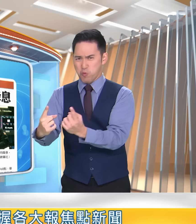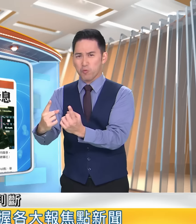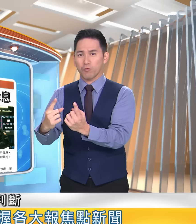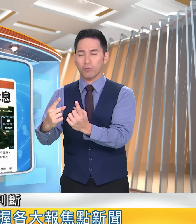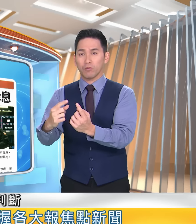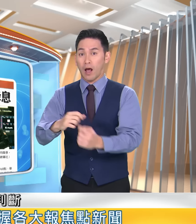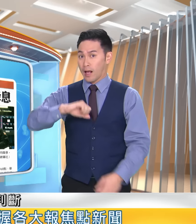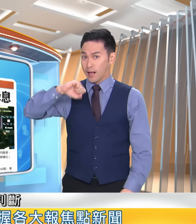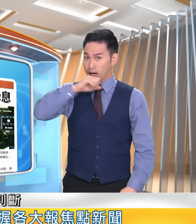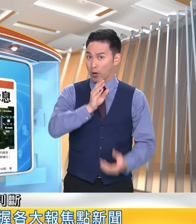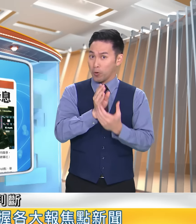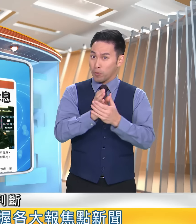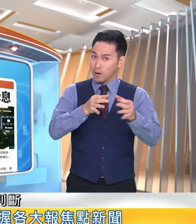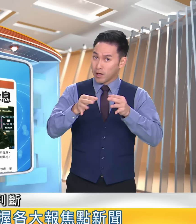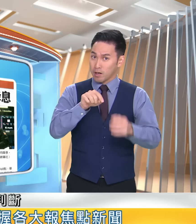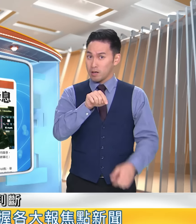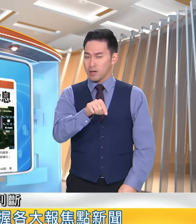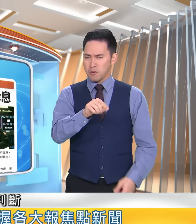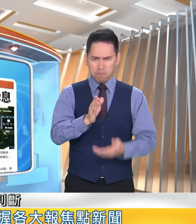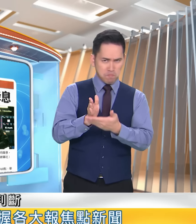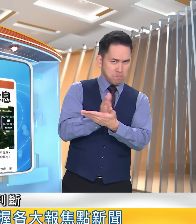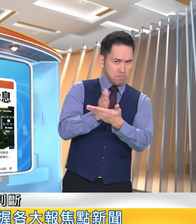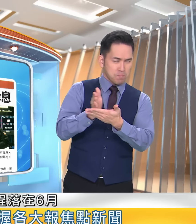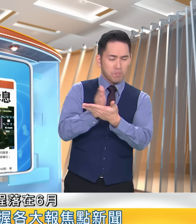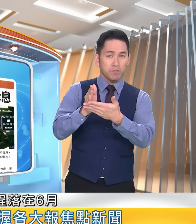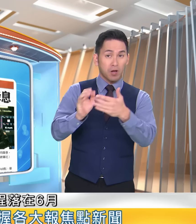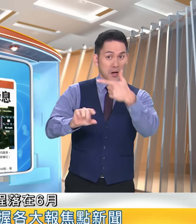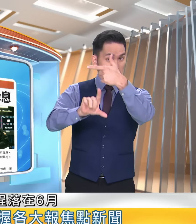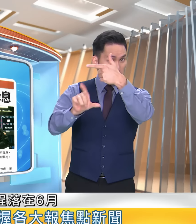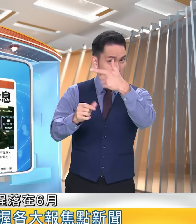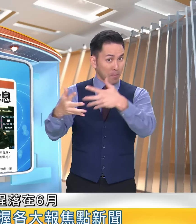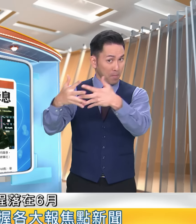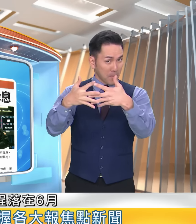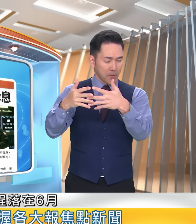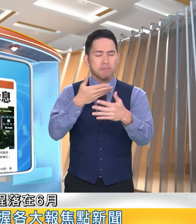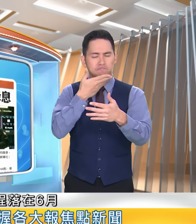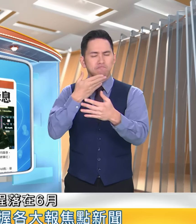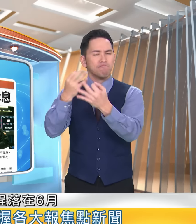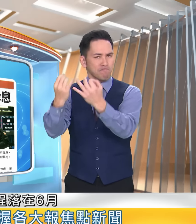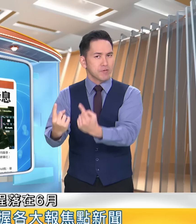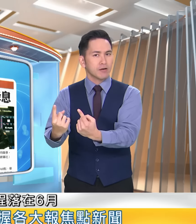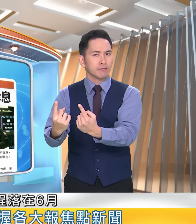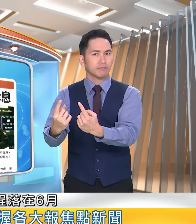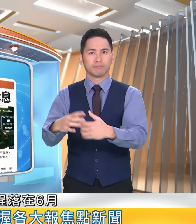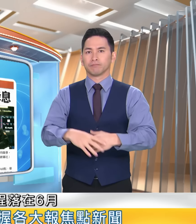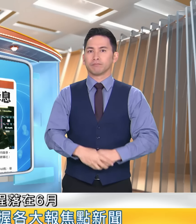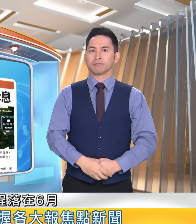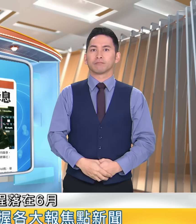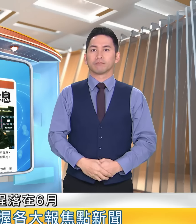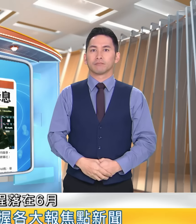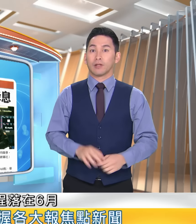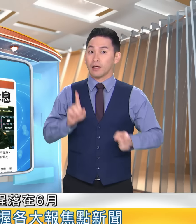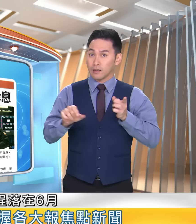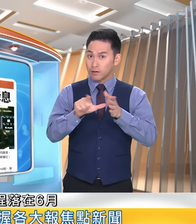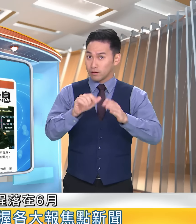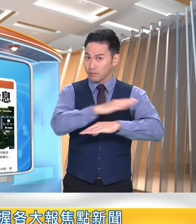内业者则是判断联准会降息的时程落在六月。自由时报